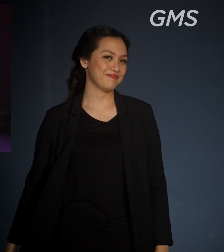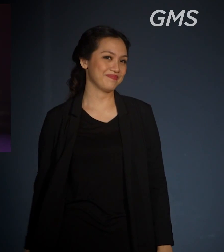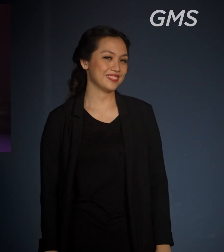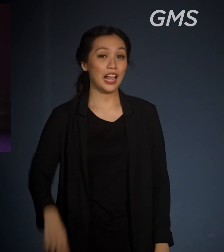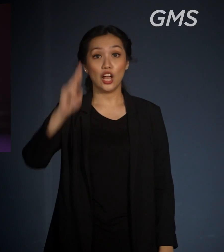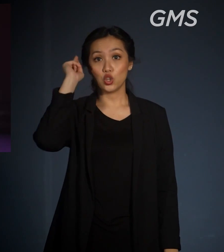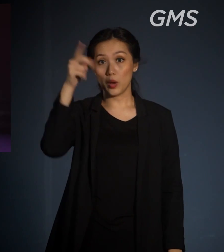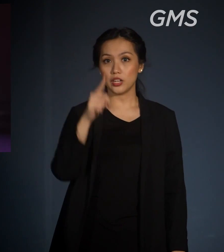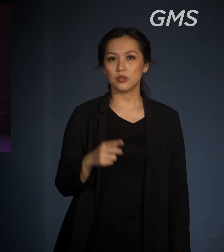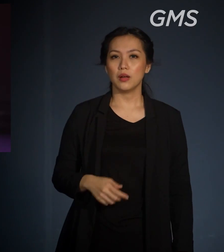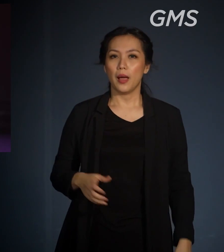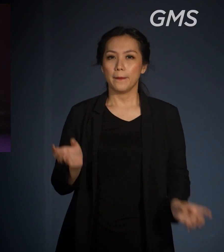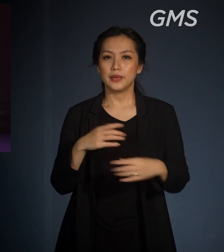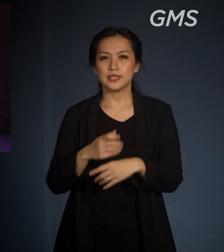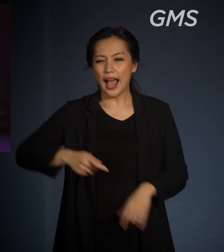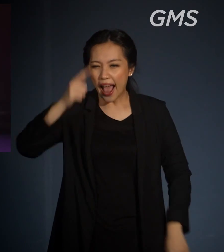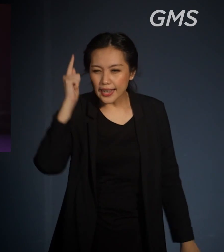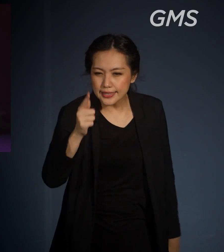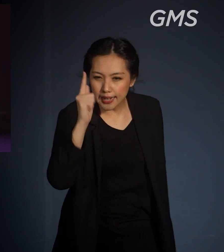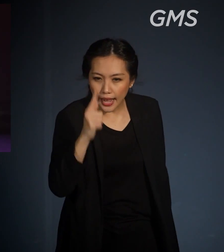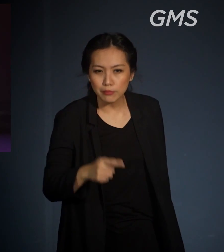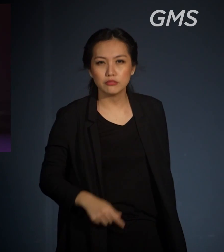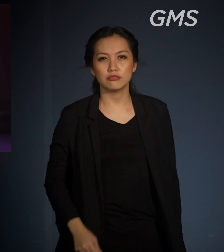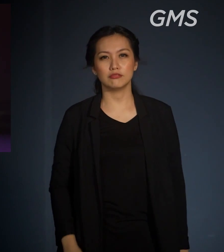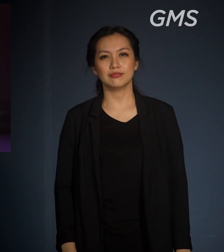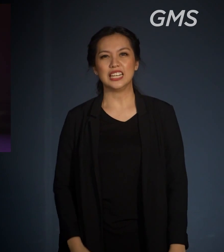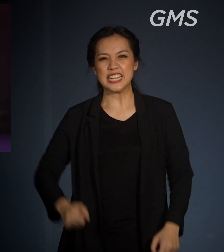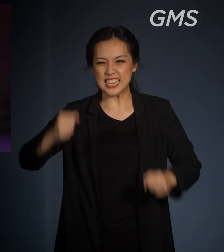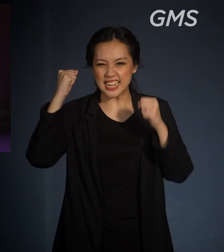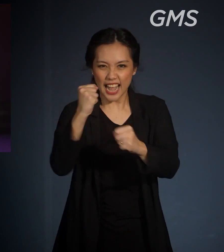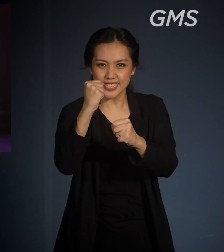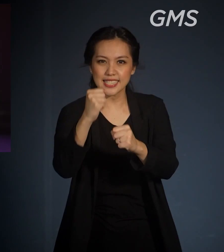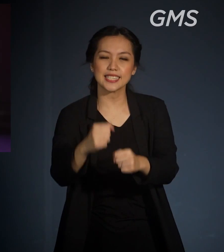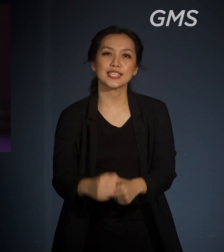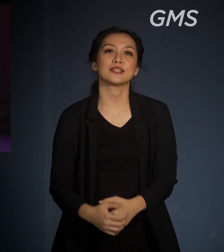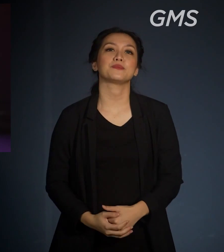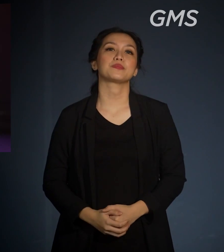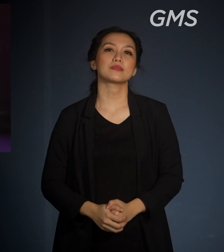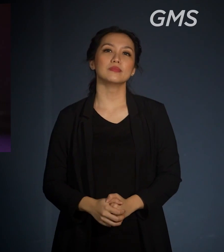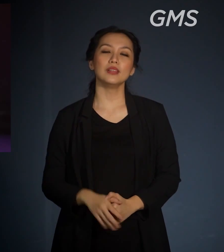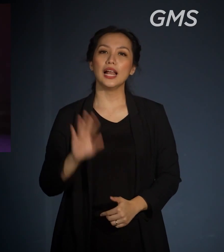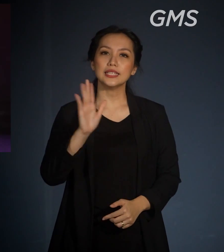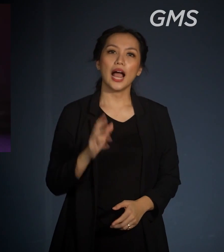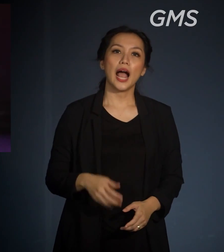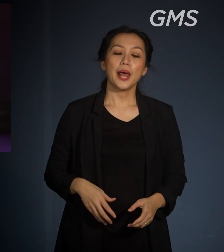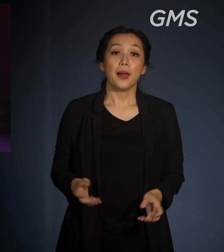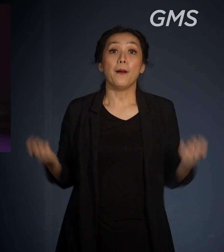Anda. Saudara kalau pakai alasan sibuk terus, tokoku rame, bisnisku rame,